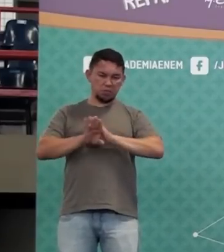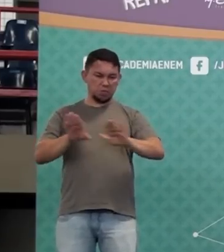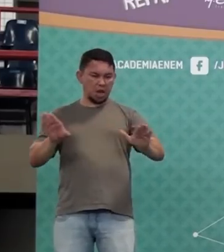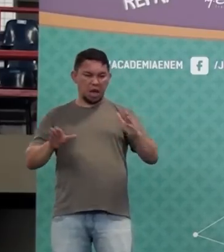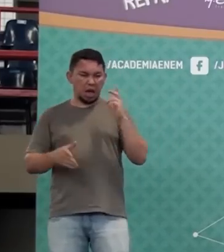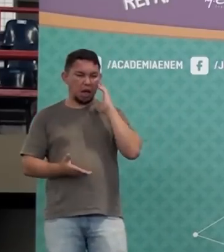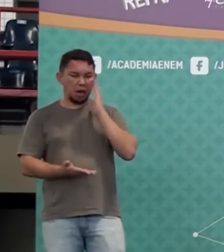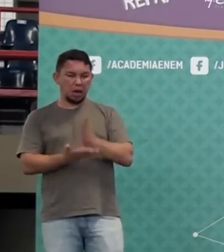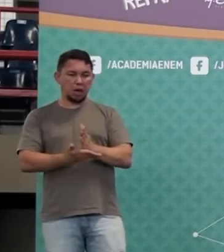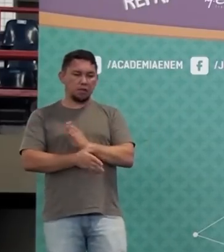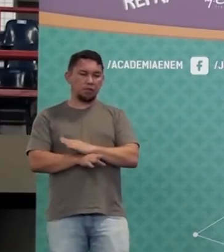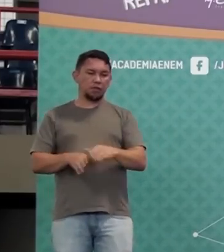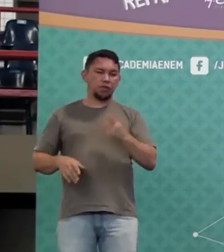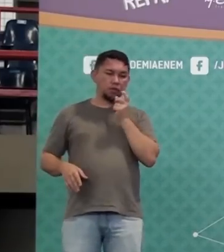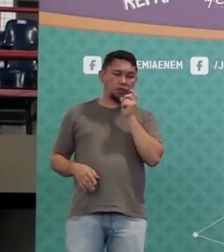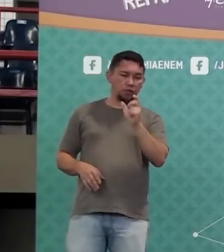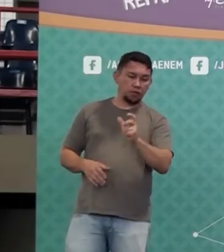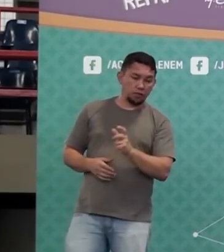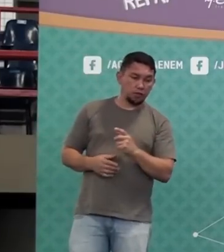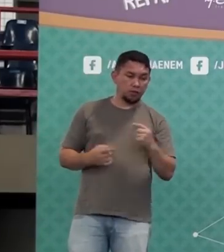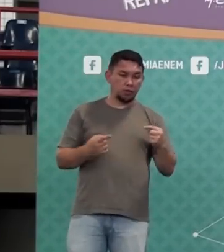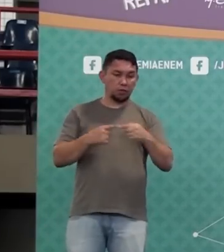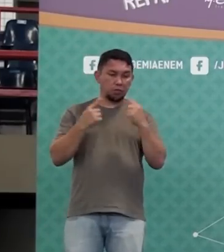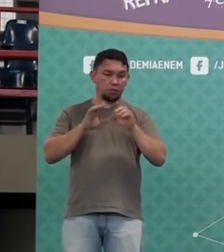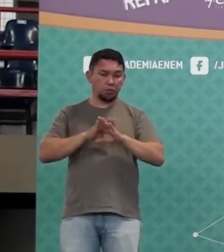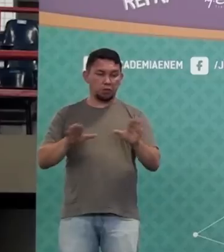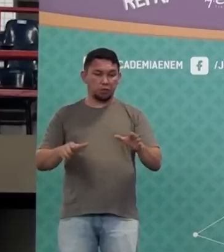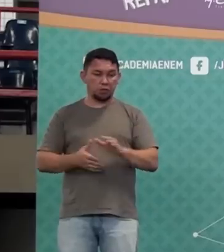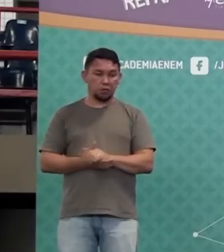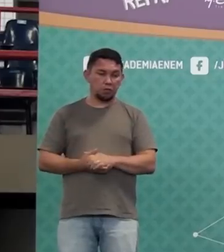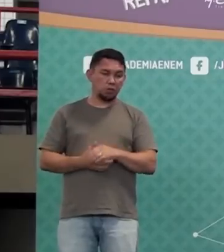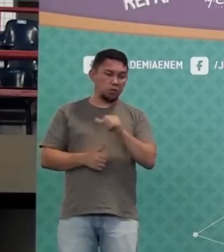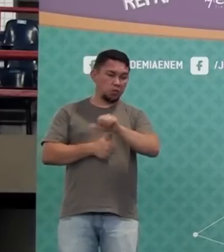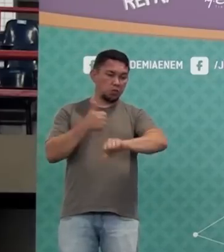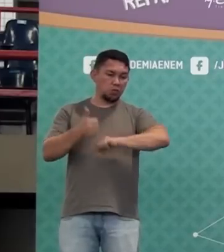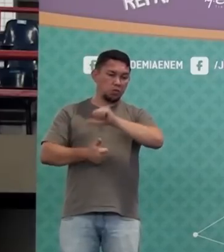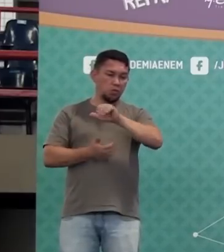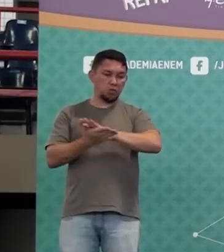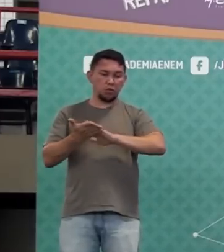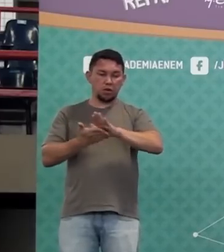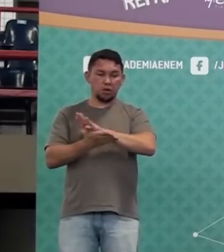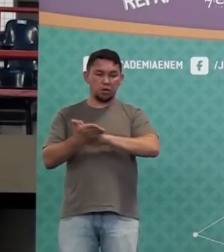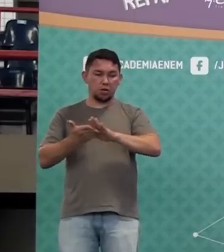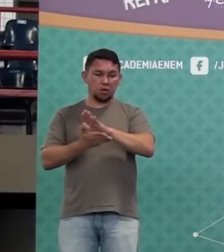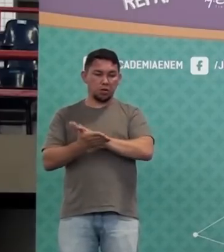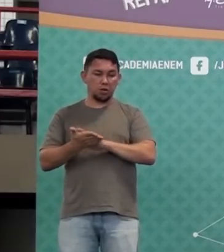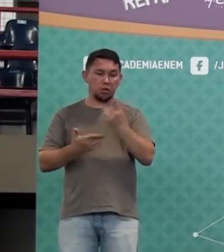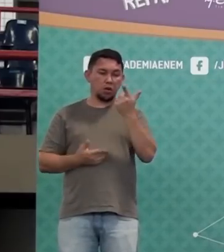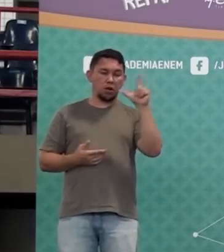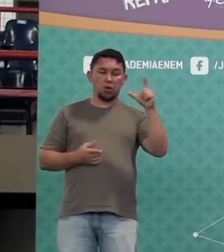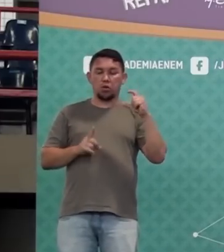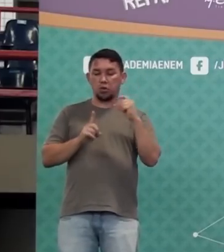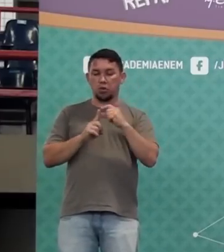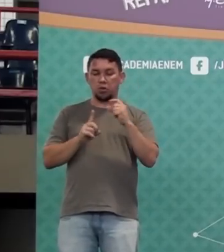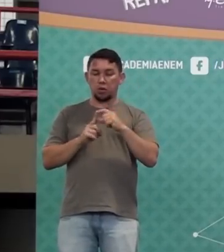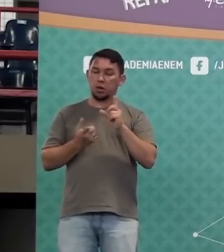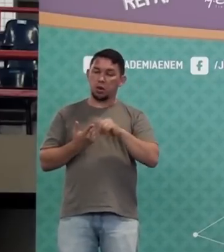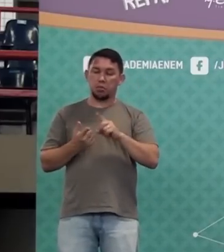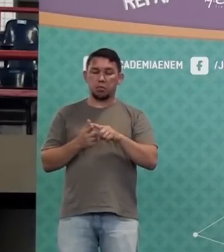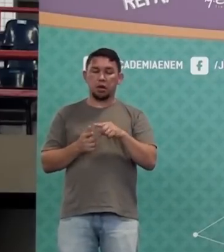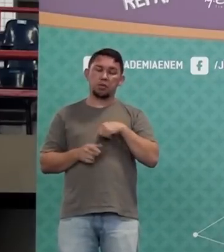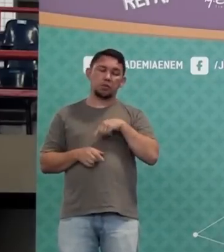trema, e a gente pronuncia do mesmo jeito. Não alterou a pronúncia. A outra palavra,